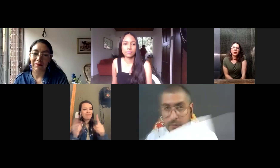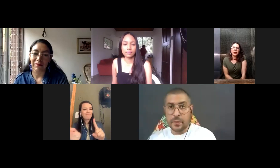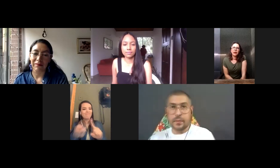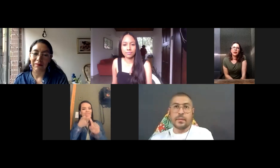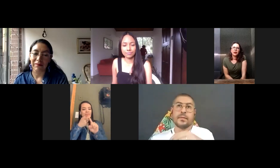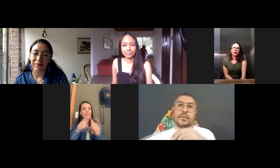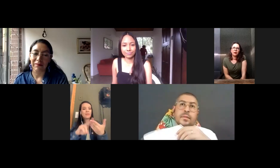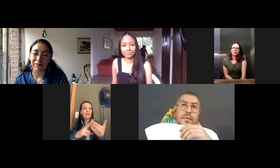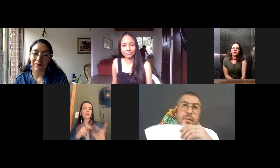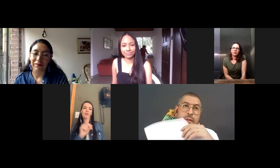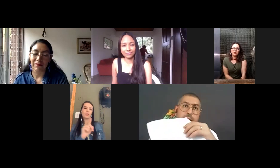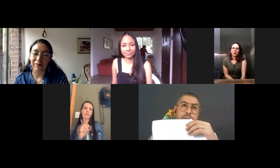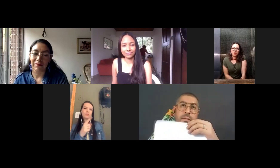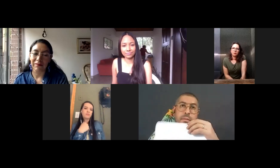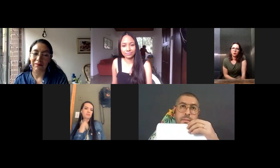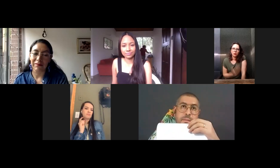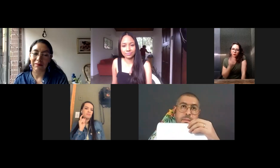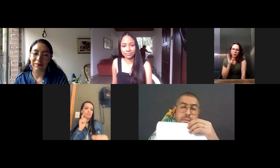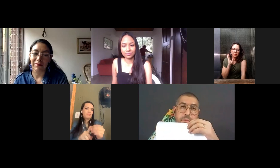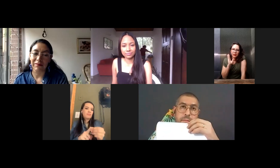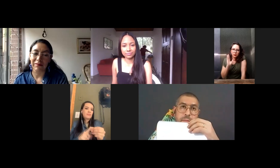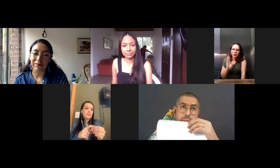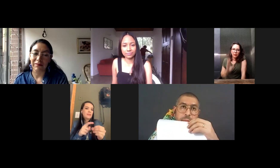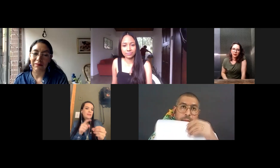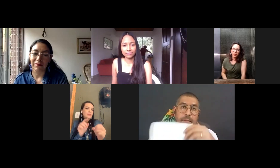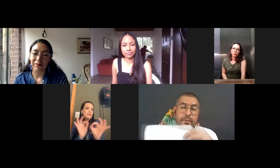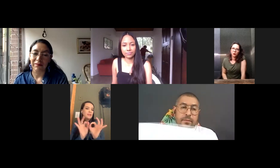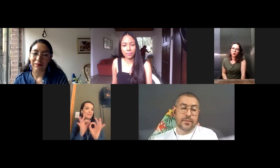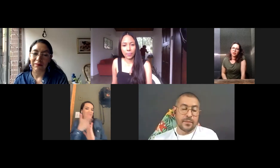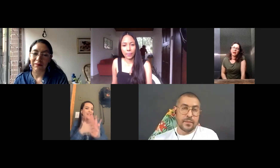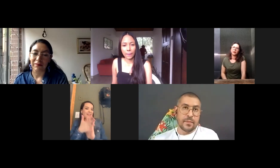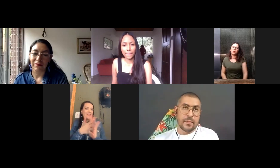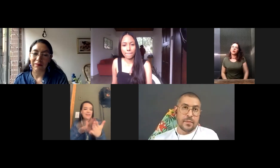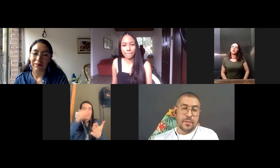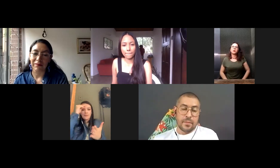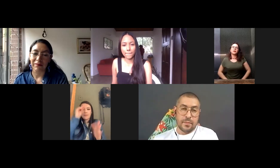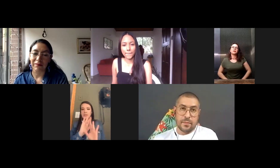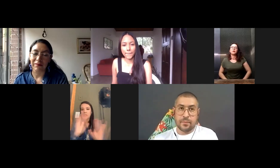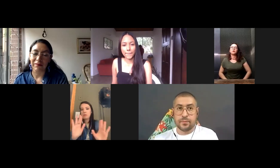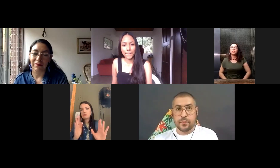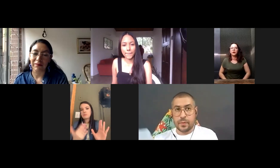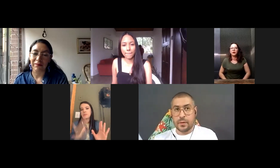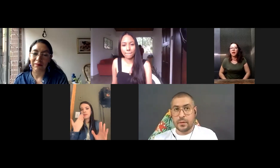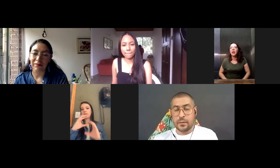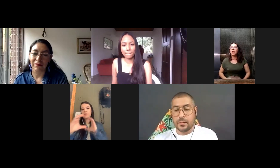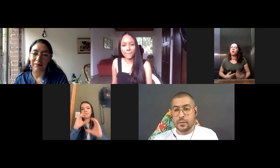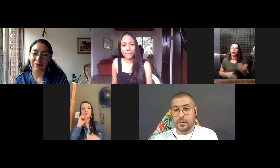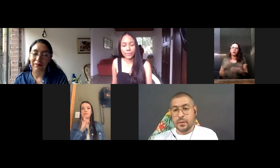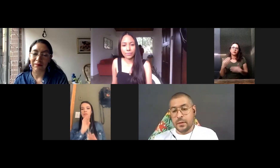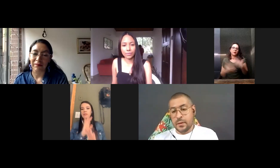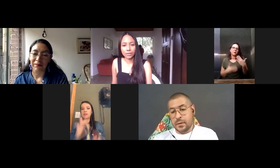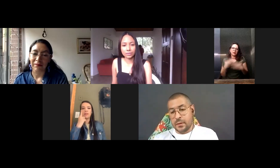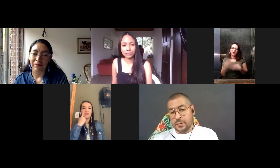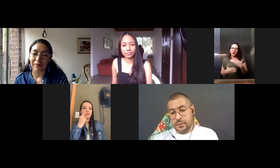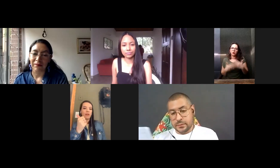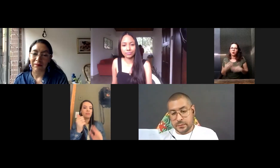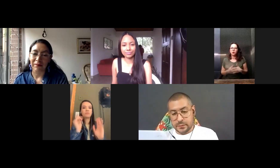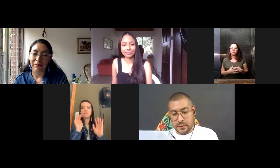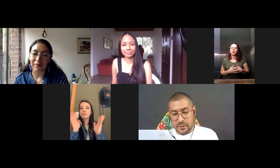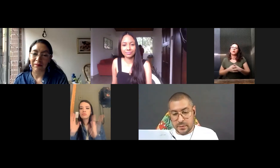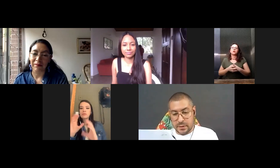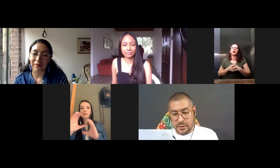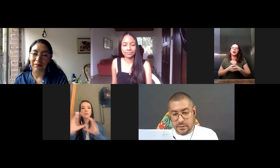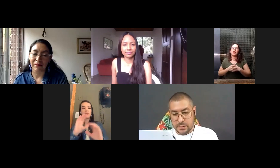sino que por el interés por aprender lo que comunicarme con ellos me parecía muy chévere. Luego se empezaron a dar como